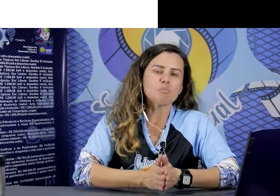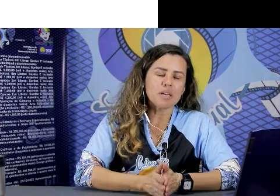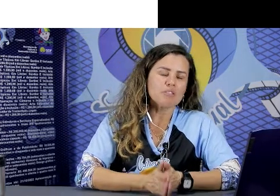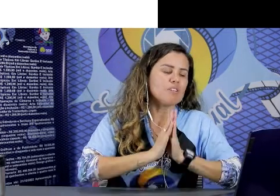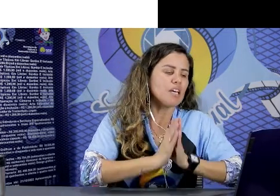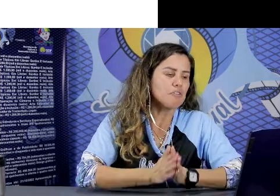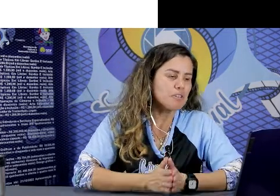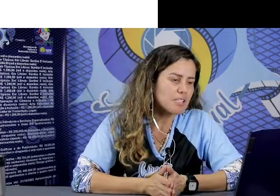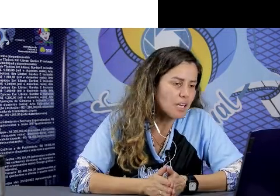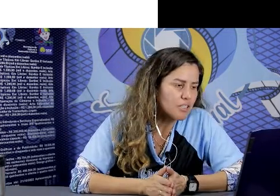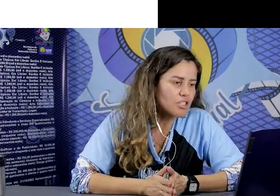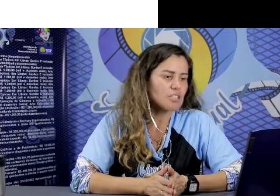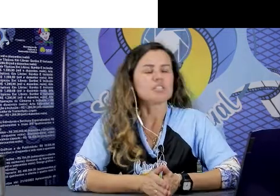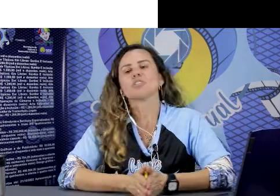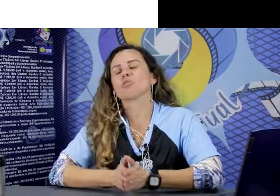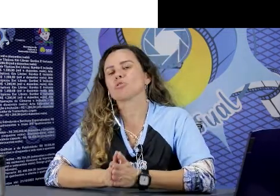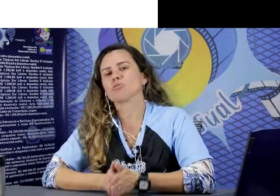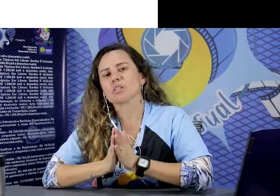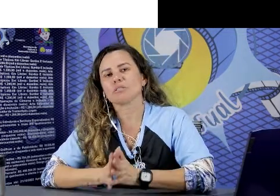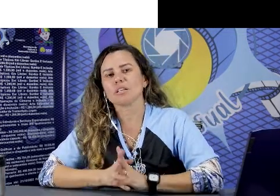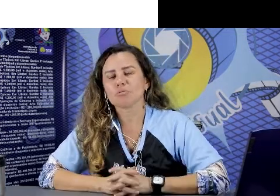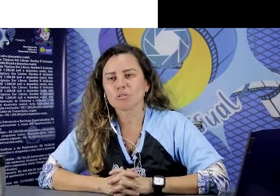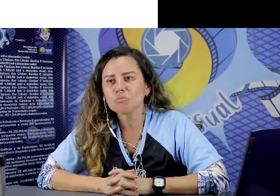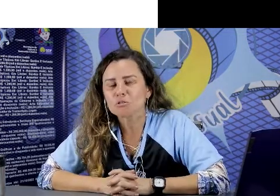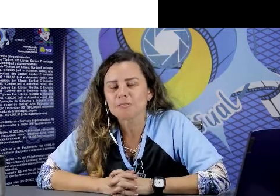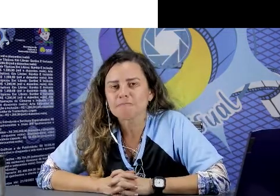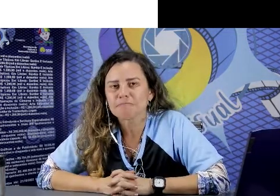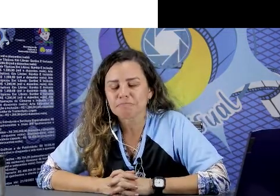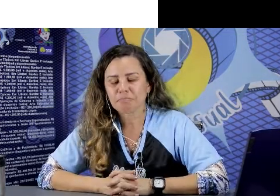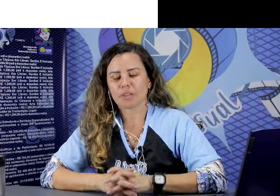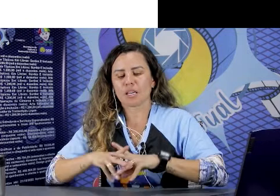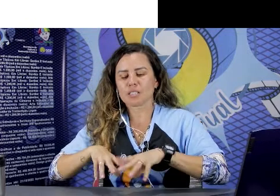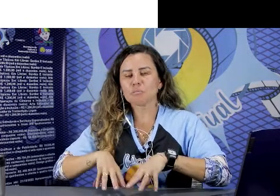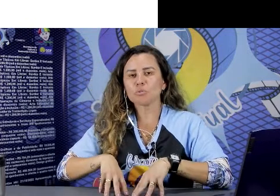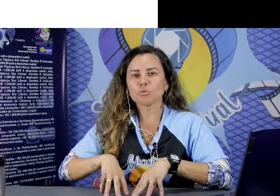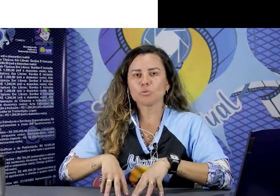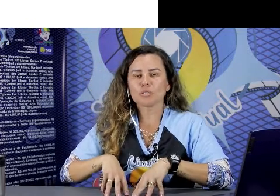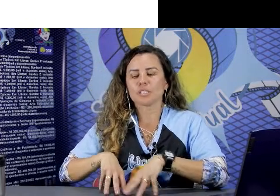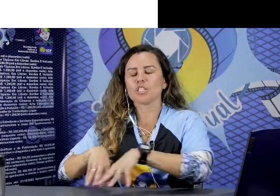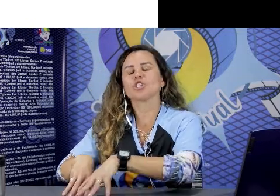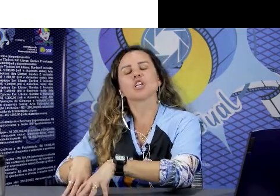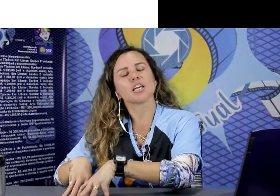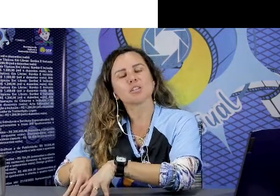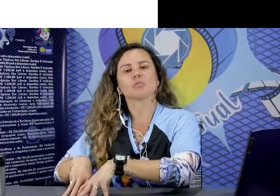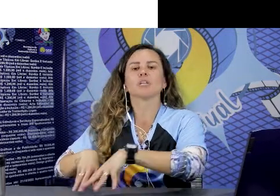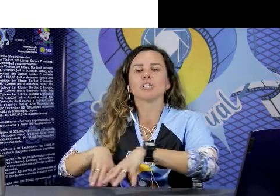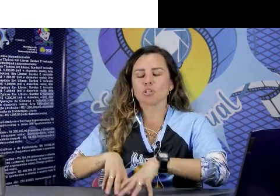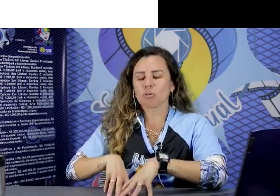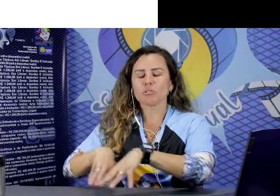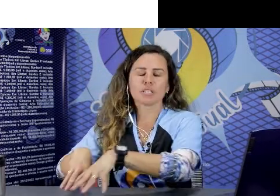meio eficiente de construção da leitura do mundo. Esse mundo ingênuo, de quando eu crescer